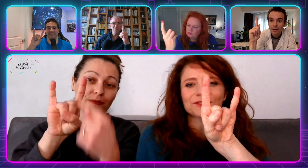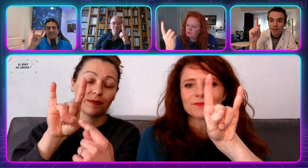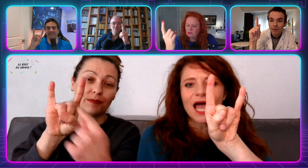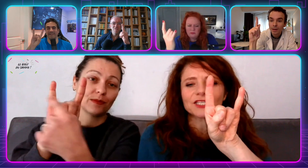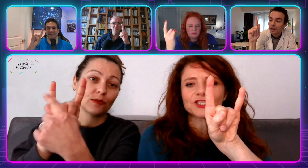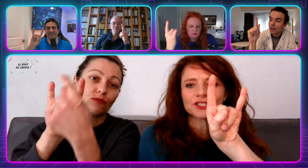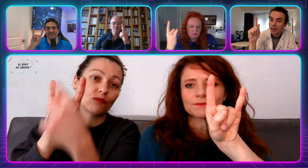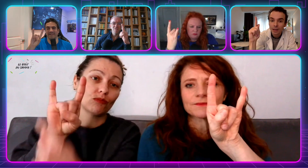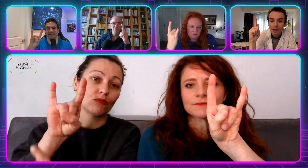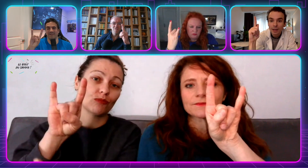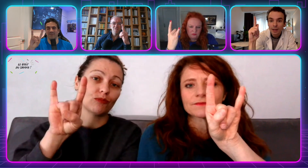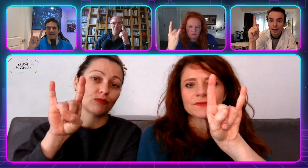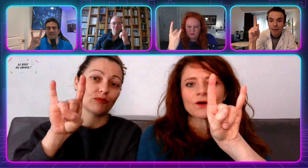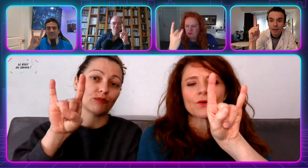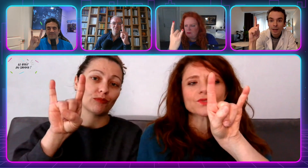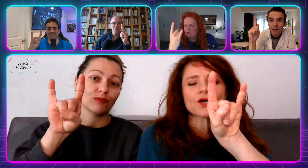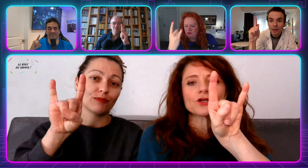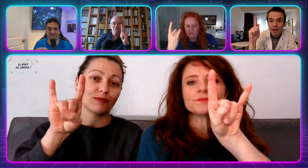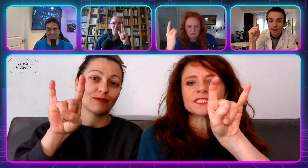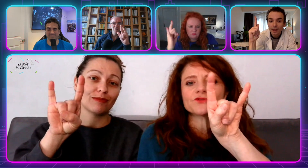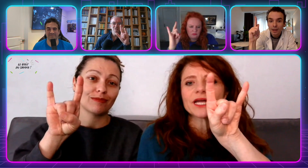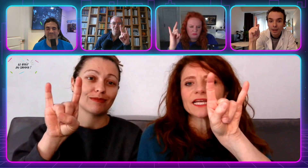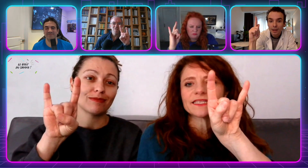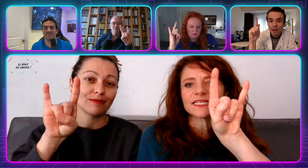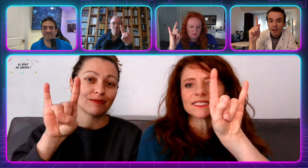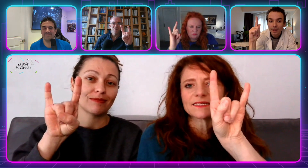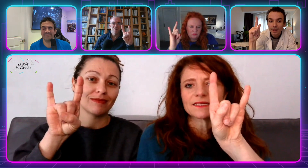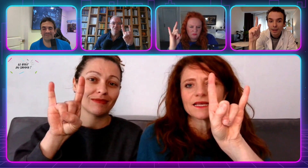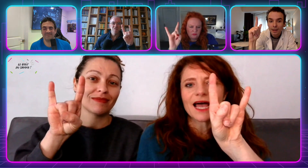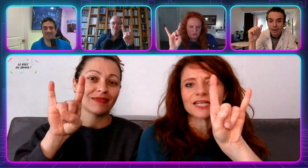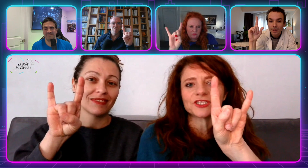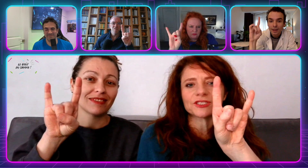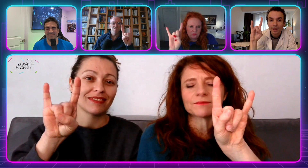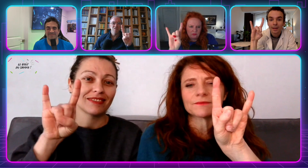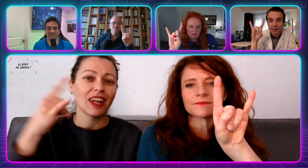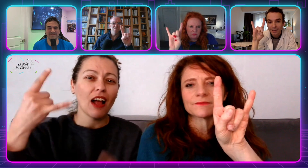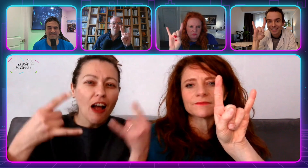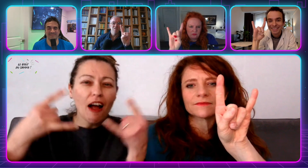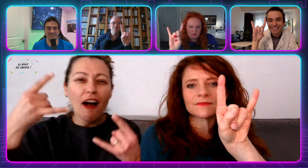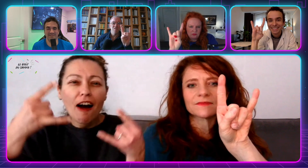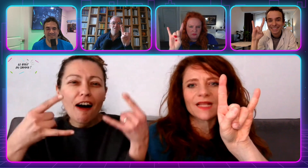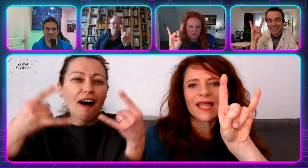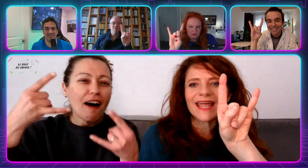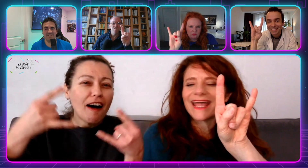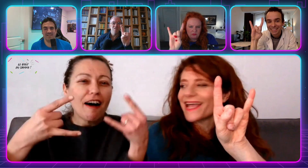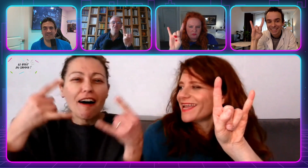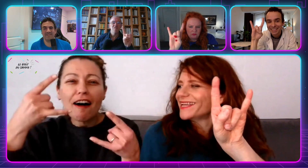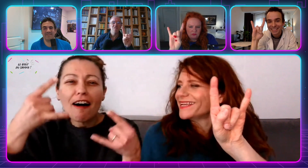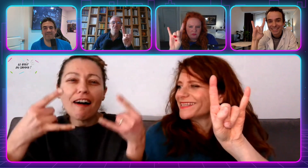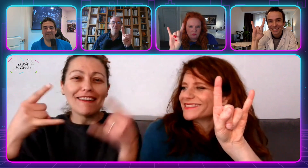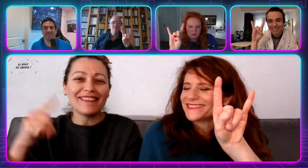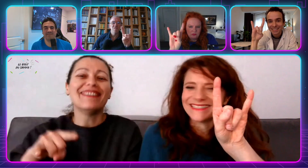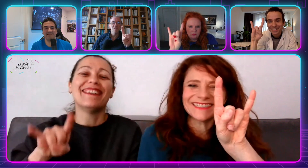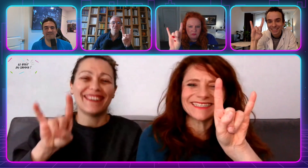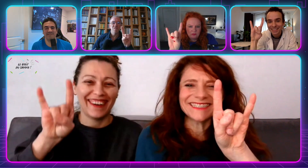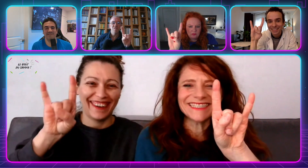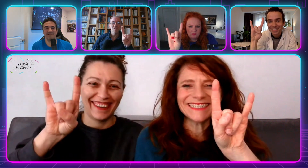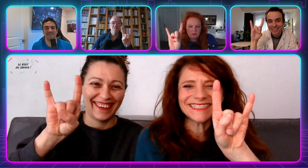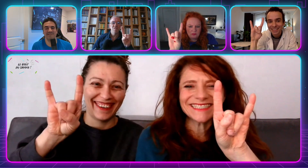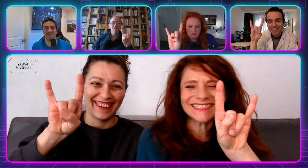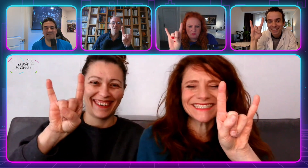ouais, le ok. H. H. On l'a à donf. On sort le petit doigt et l'index. H. Eh.